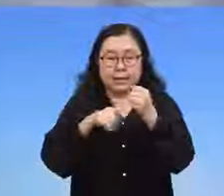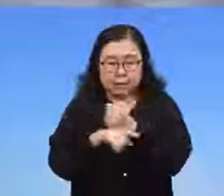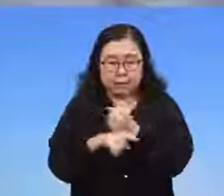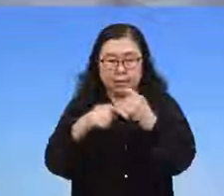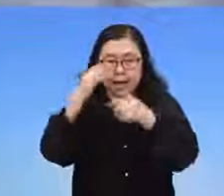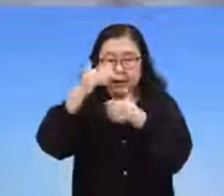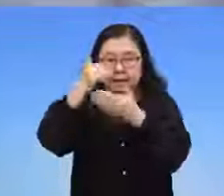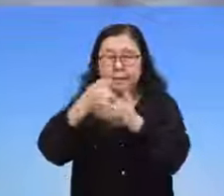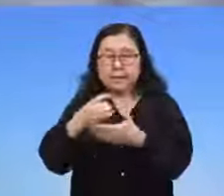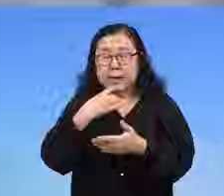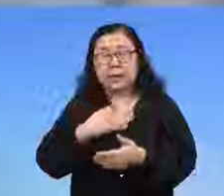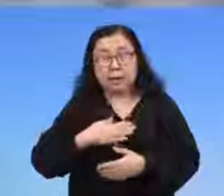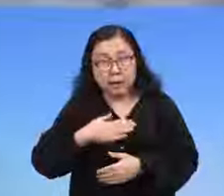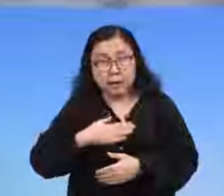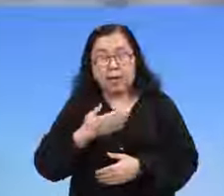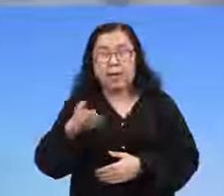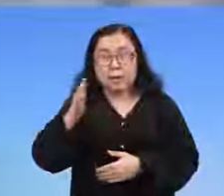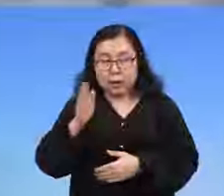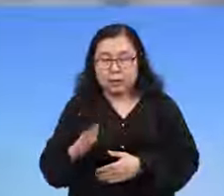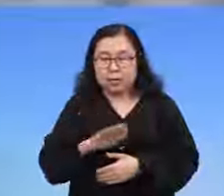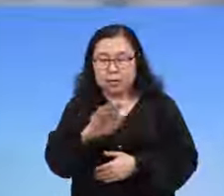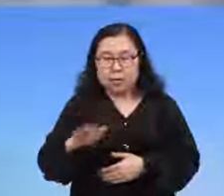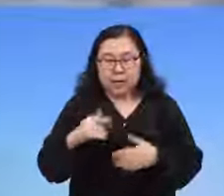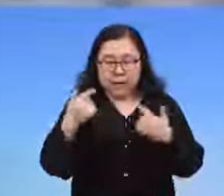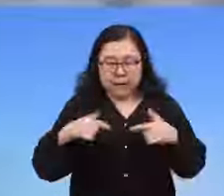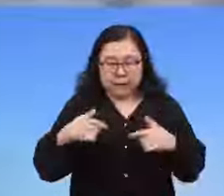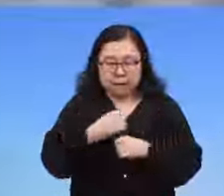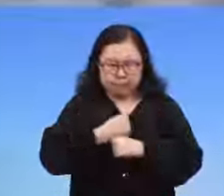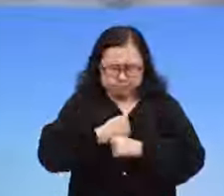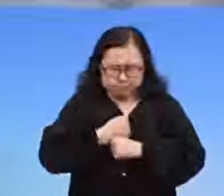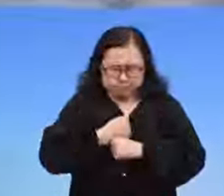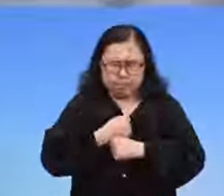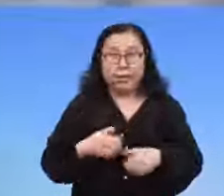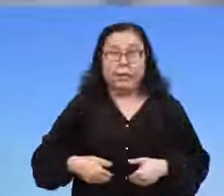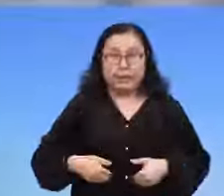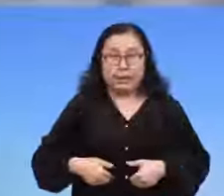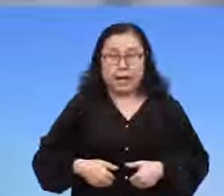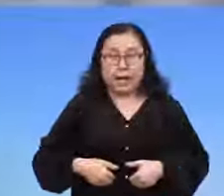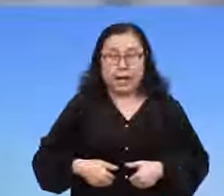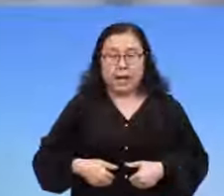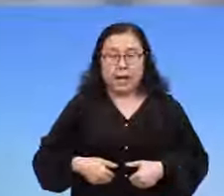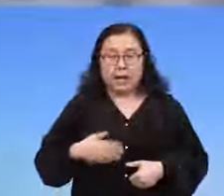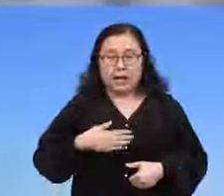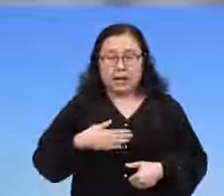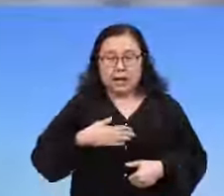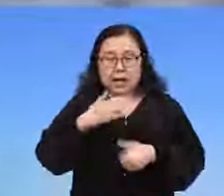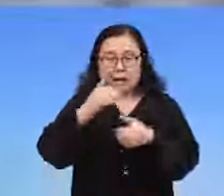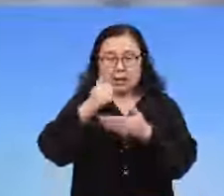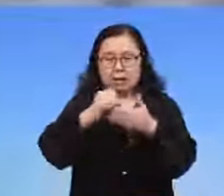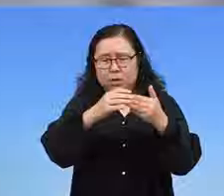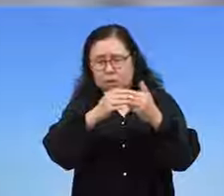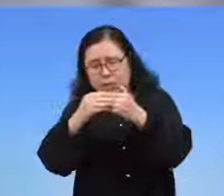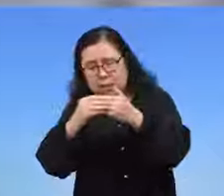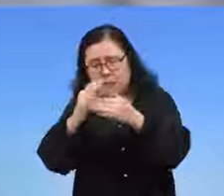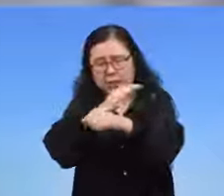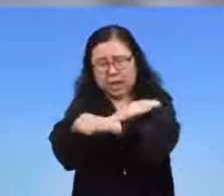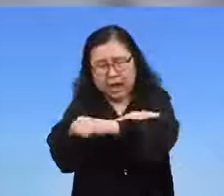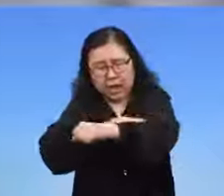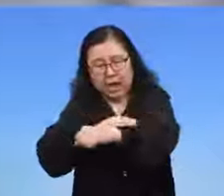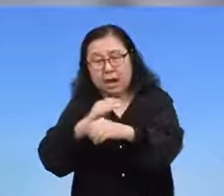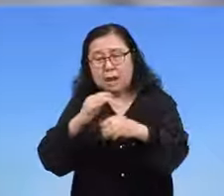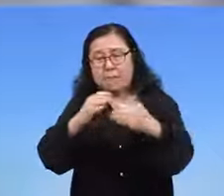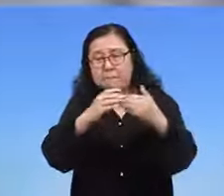우리 모두가 다 늘 경계해야 되는 건 이겁니다. 그동안 늘 하나님의 인도하심을 잘 받아오다가 잘